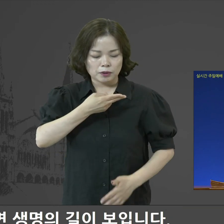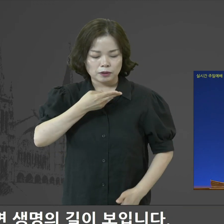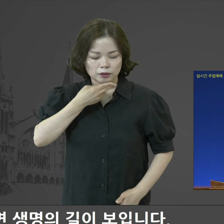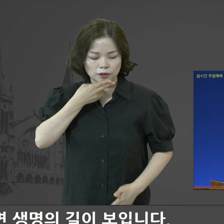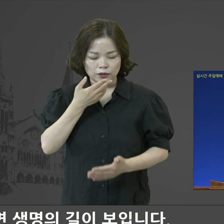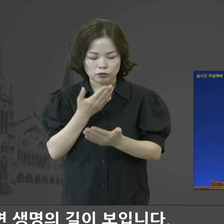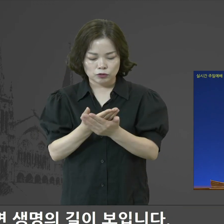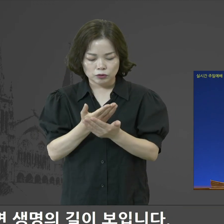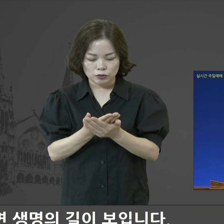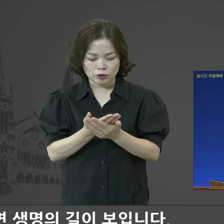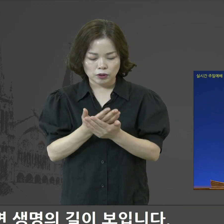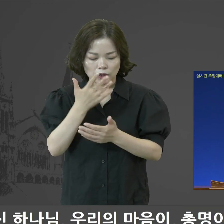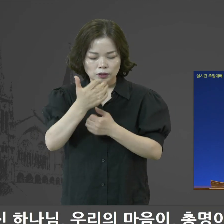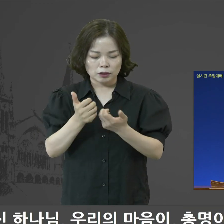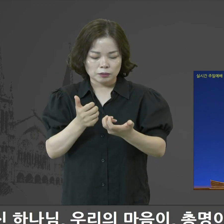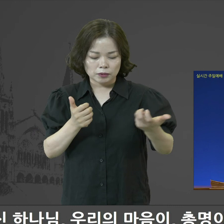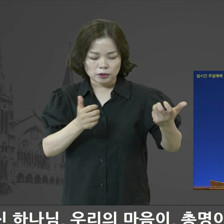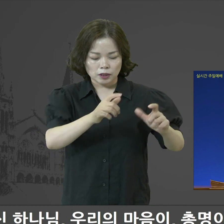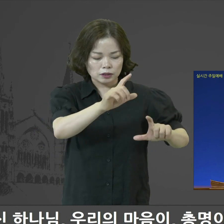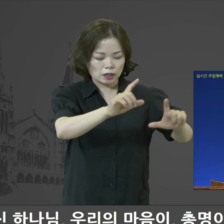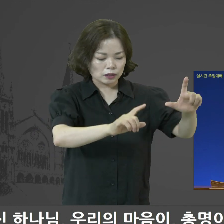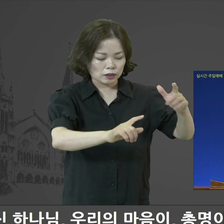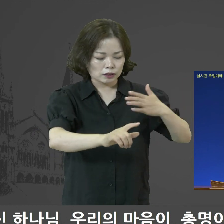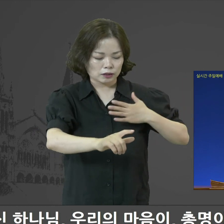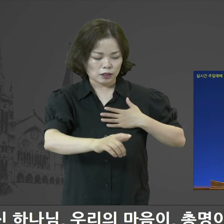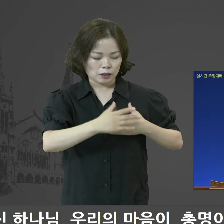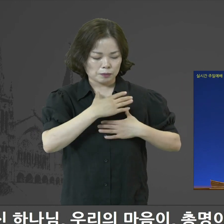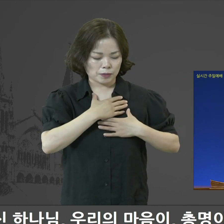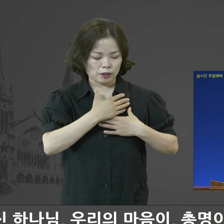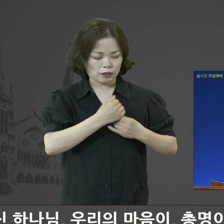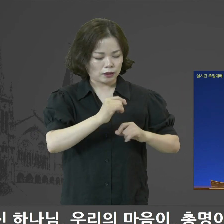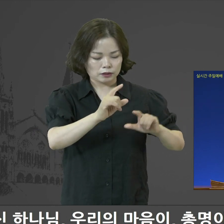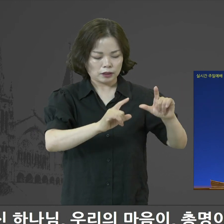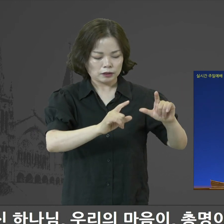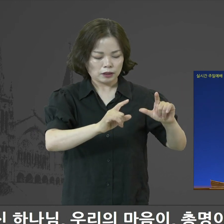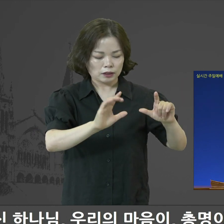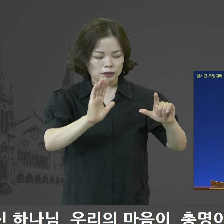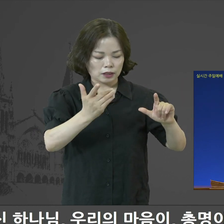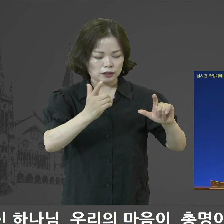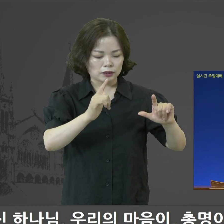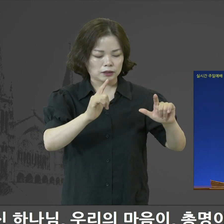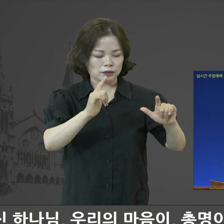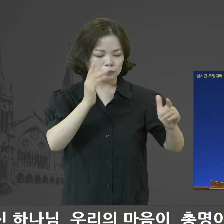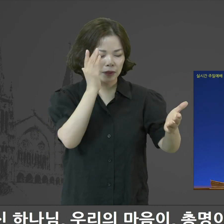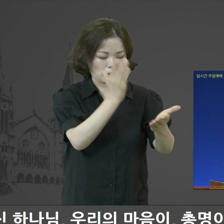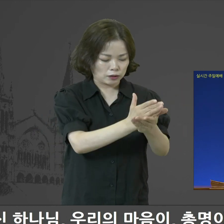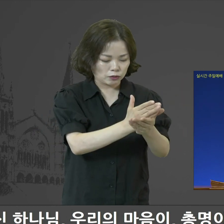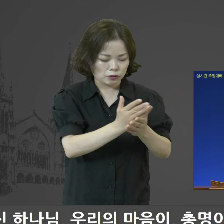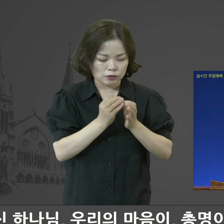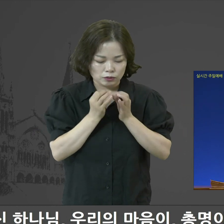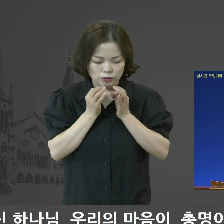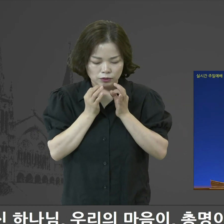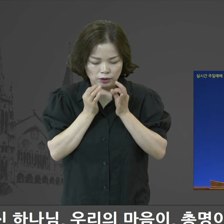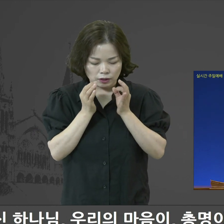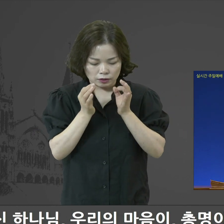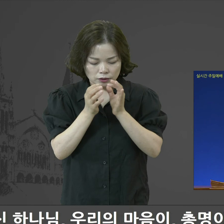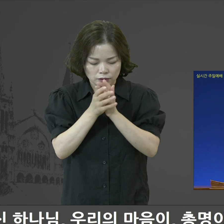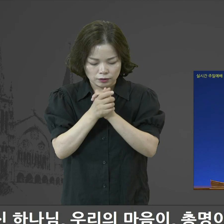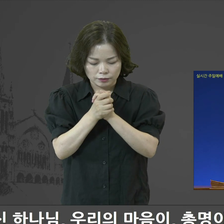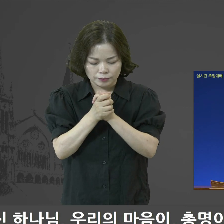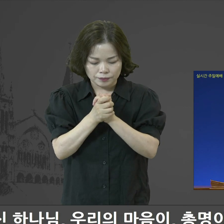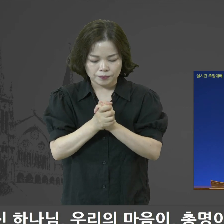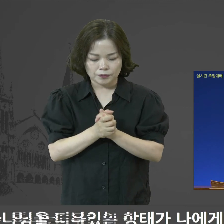소망합니다. 하나님을 떠나 있는 상태가 나에게 편한 상태가 되지 않기를 간절히